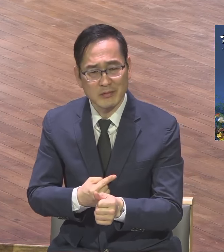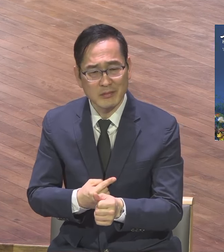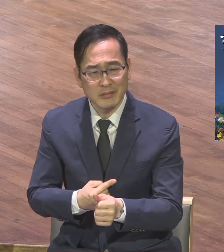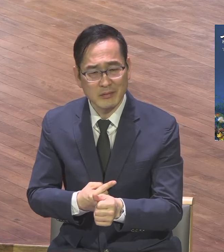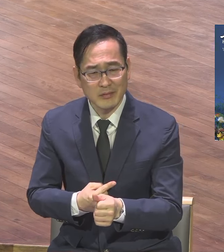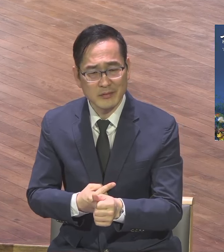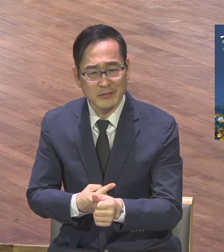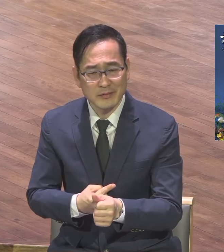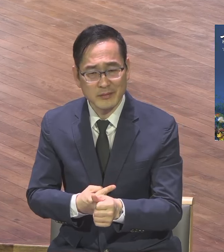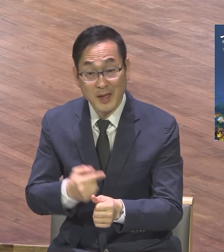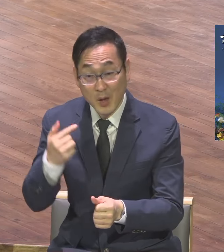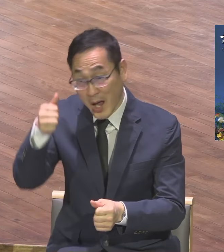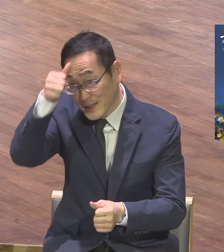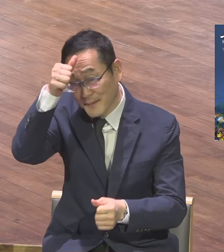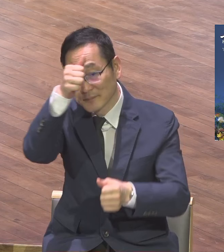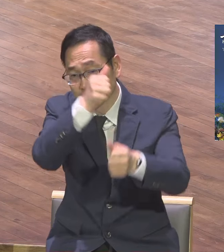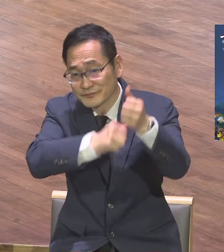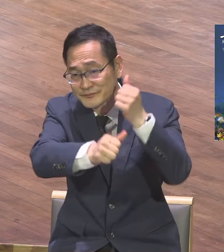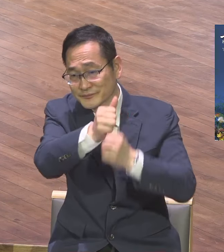아담의 후손이라.